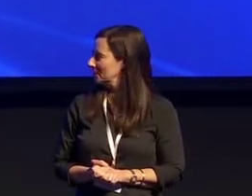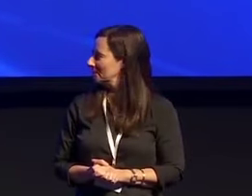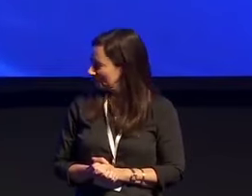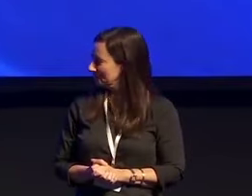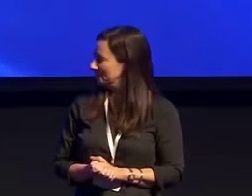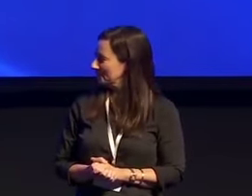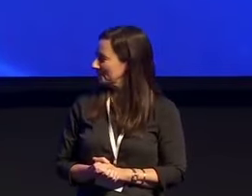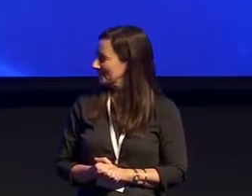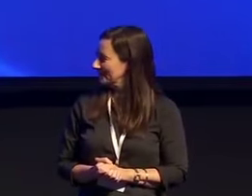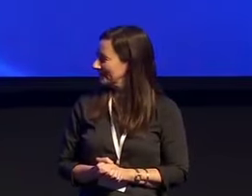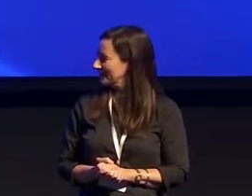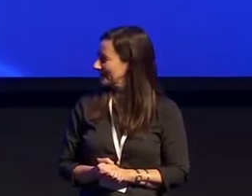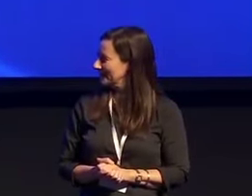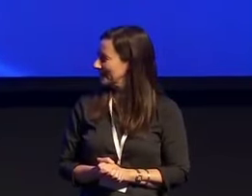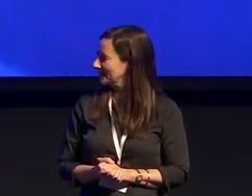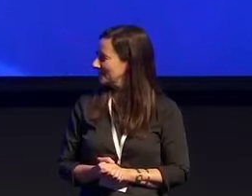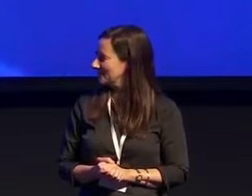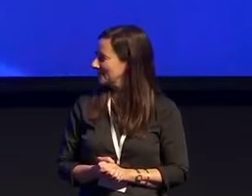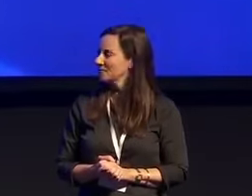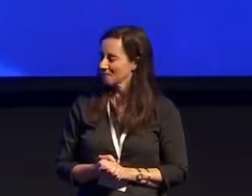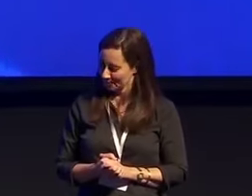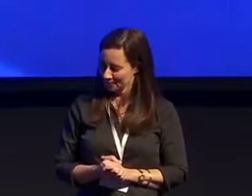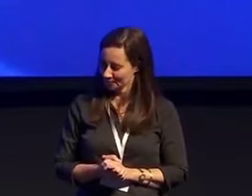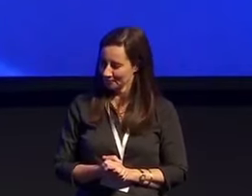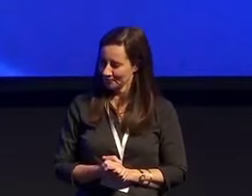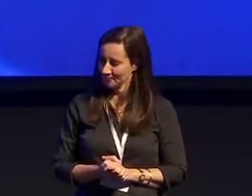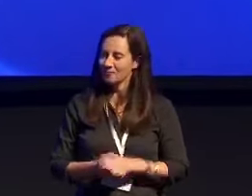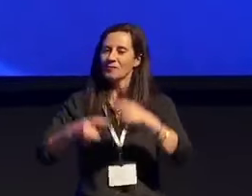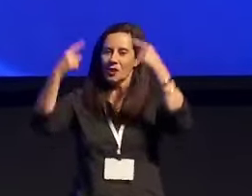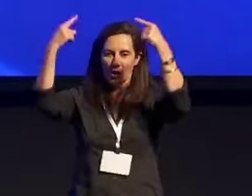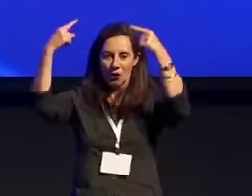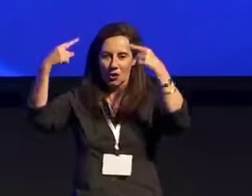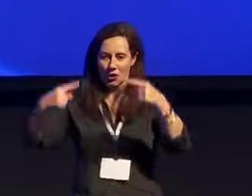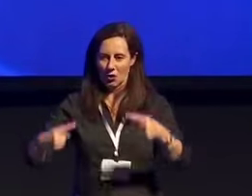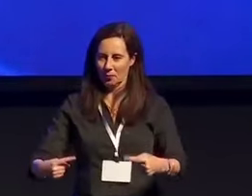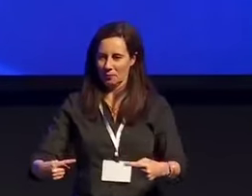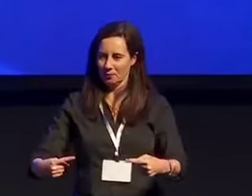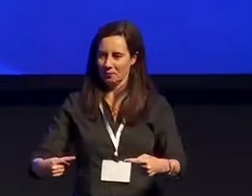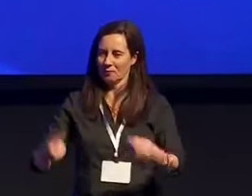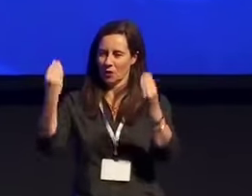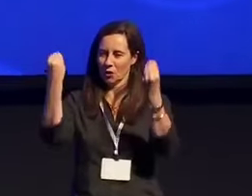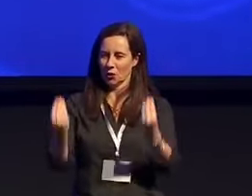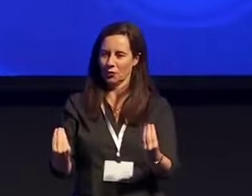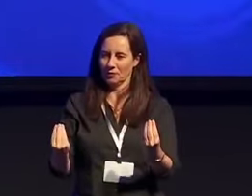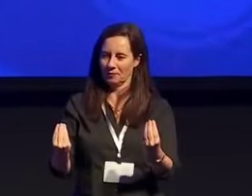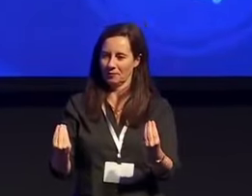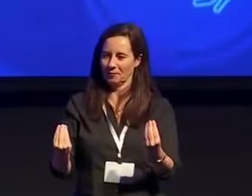תמי, איך אנחנו אומרים פה לכולם? יום טוב?